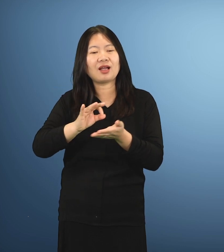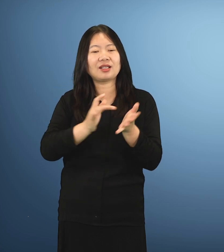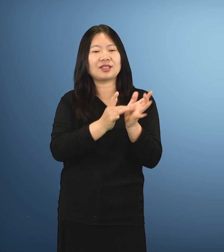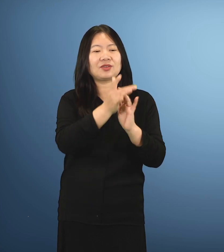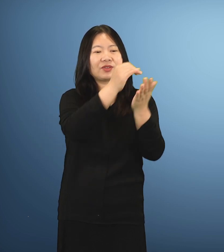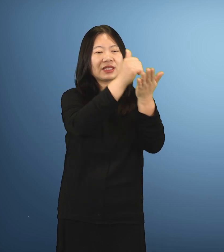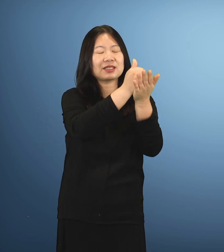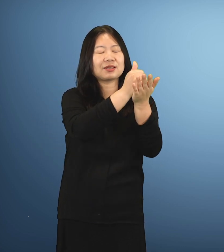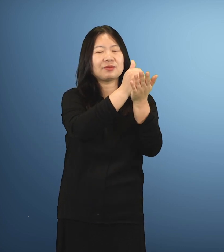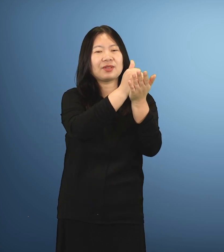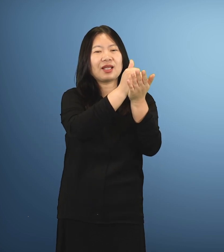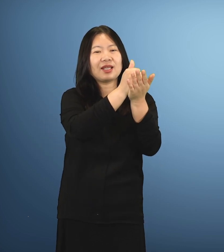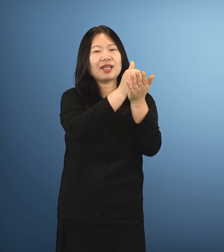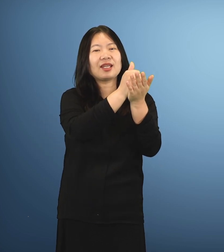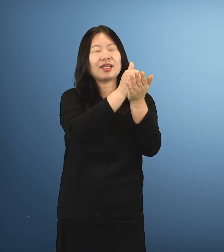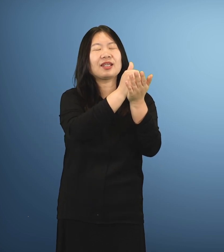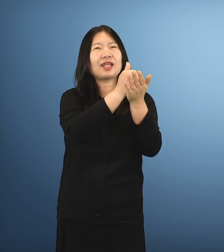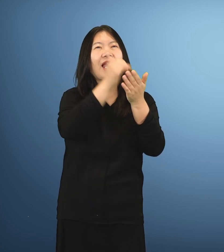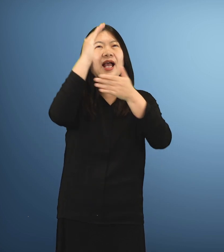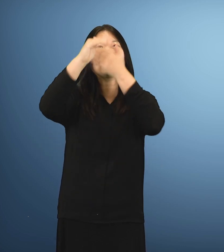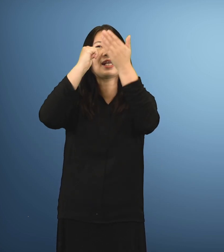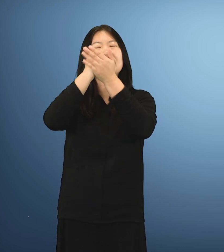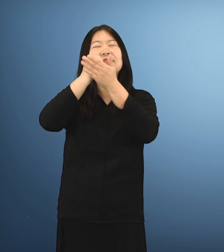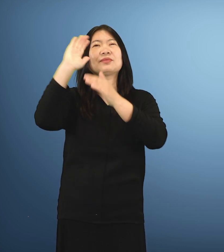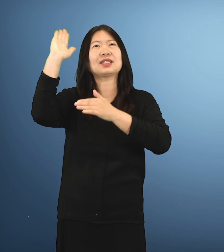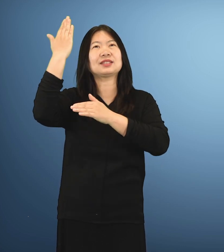그리스도의 신성을 강조했기 때문에